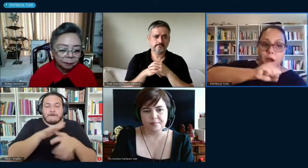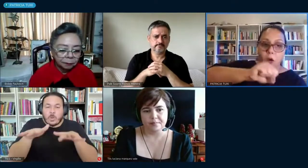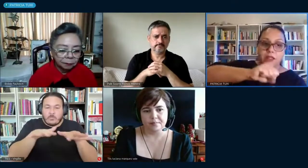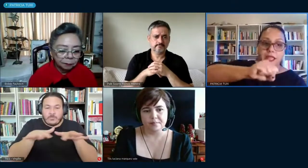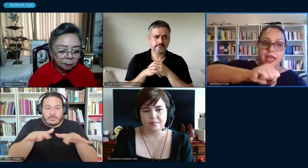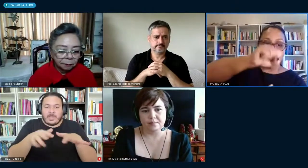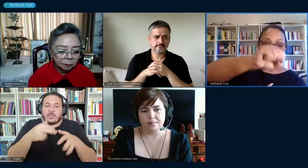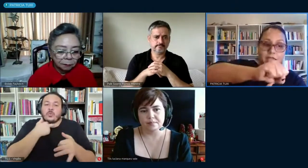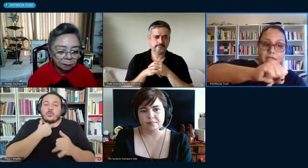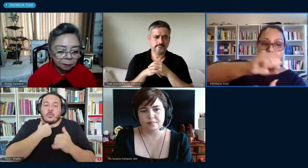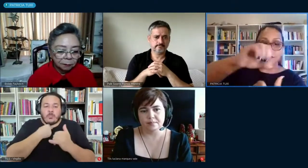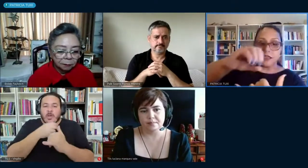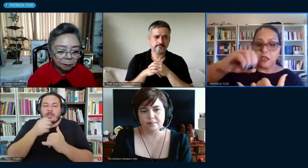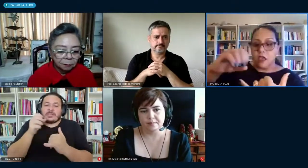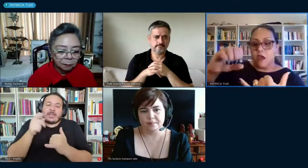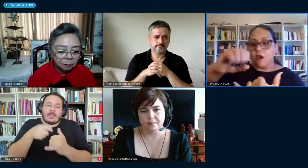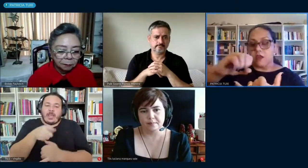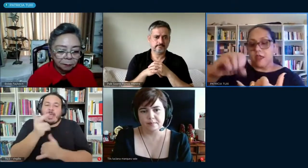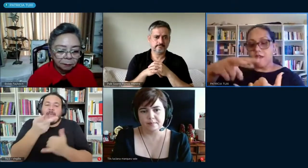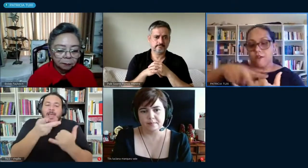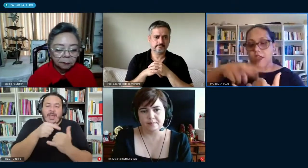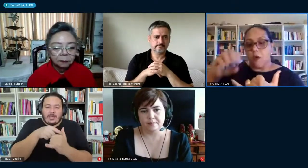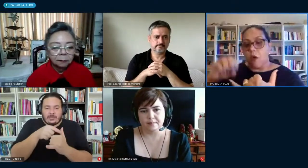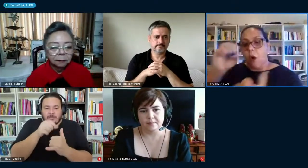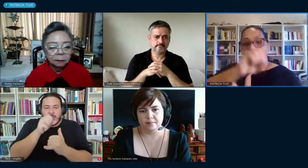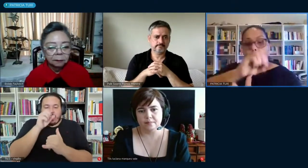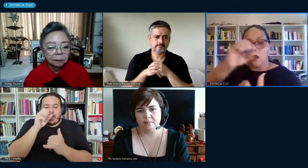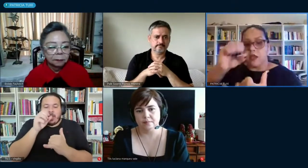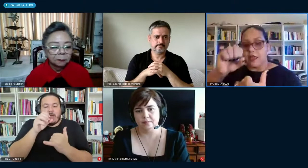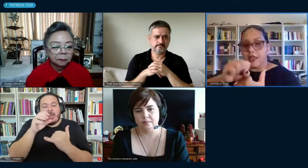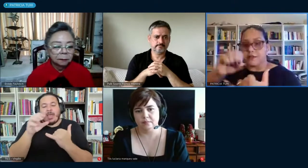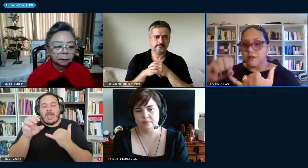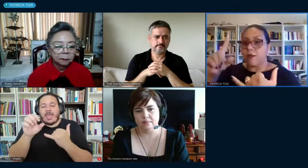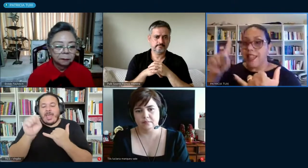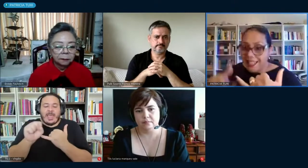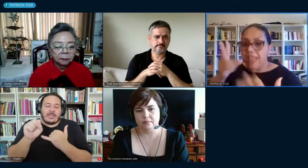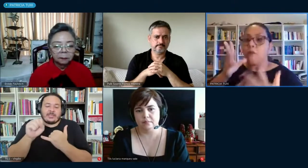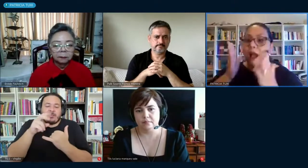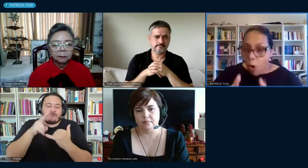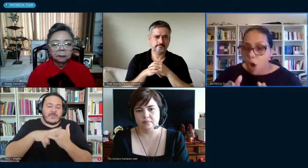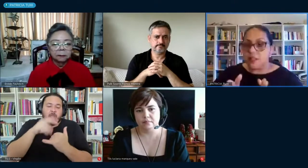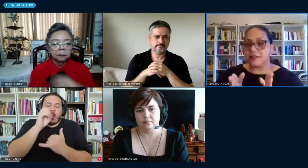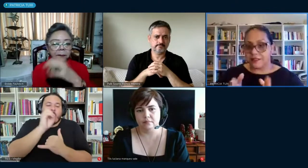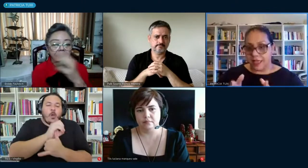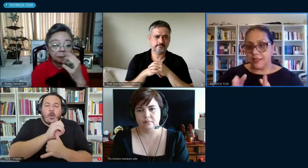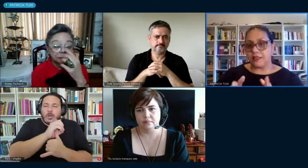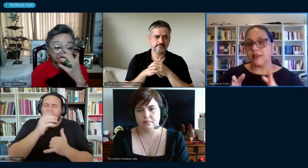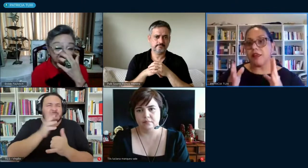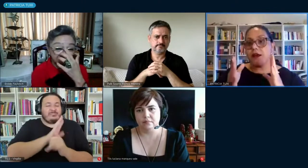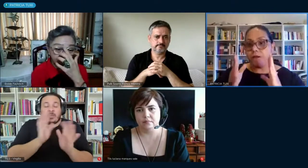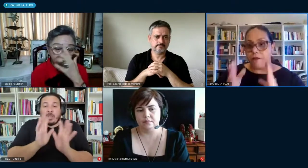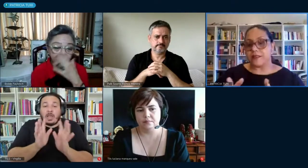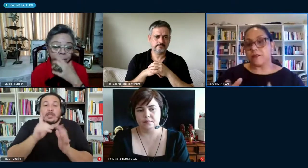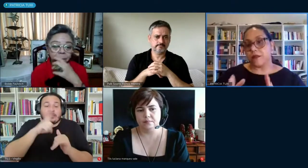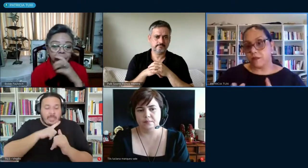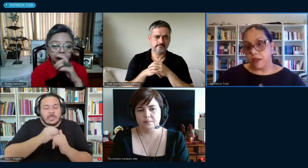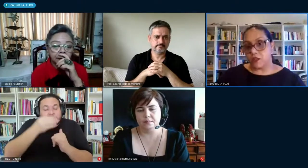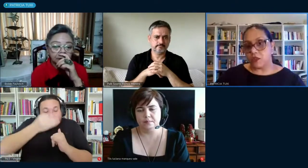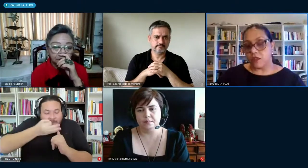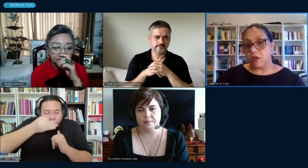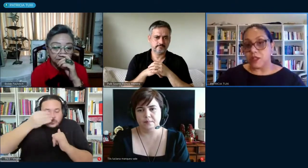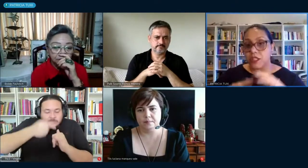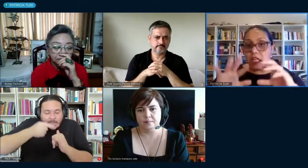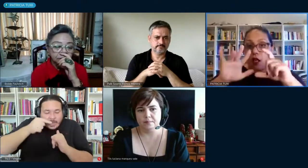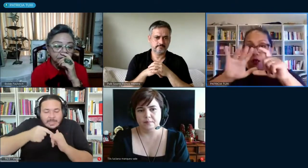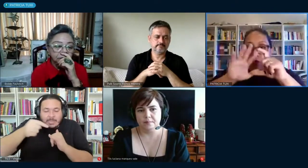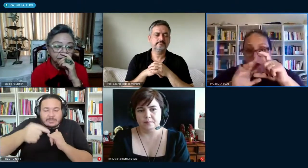ser uma ordem errada, S, né, V, O, não, ele tem uma ordem certa nessa